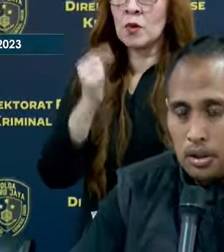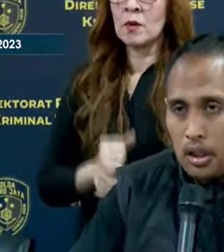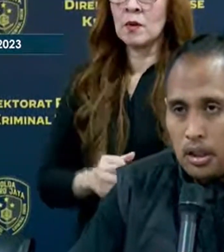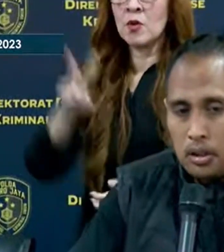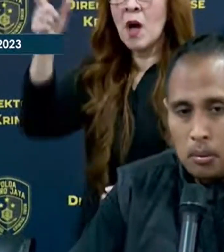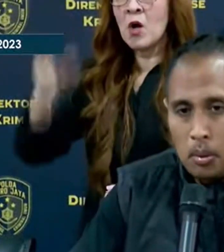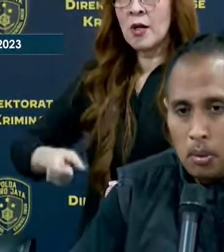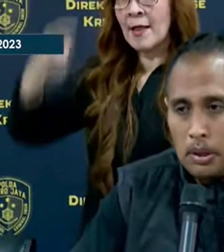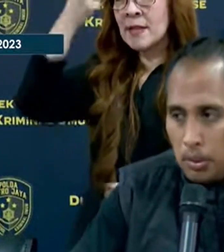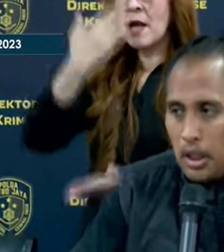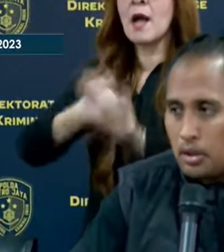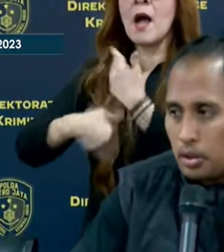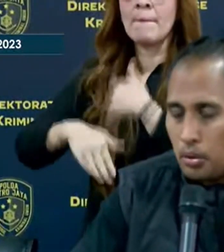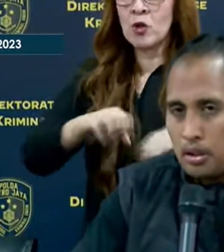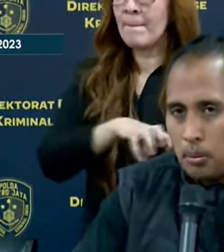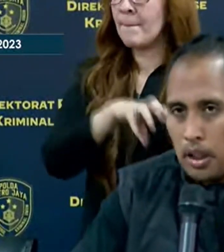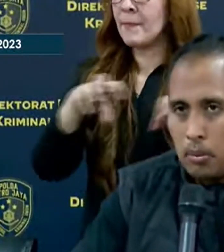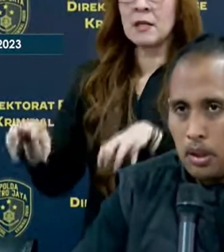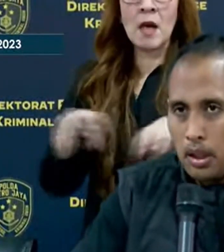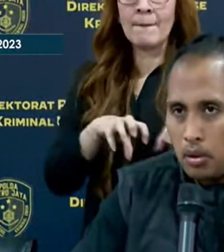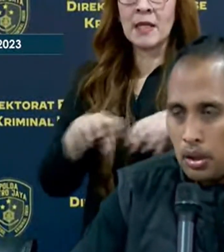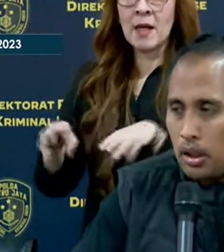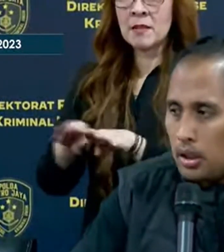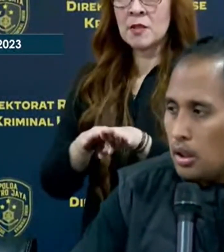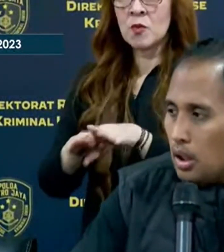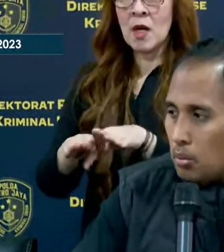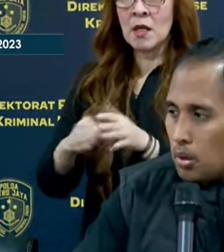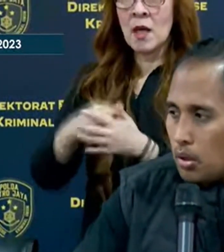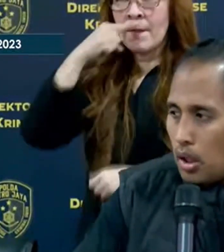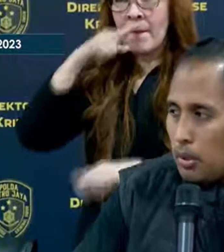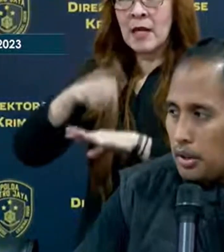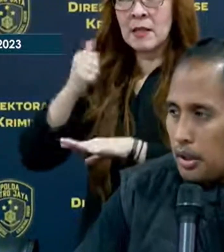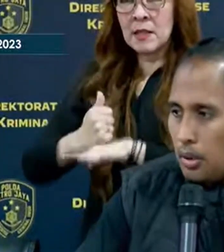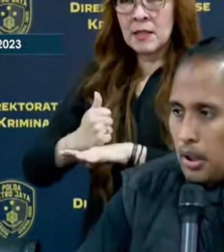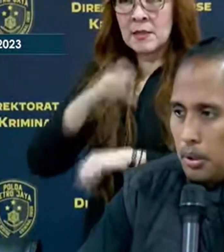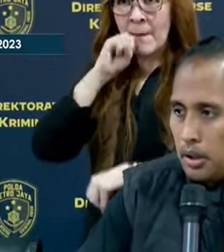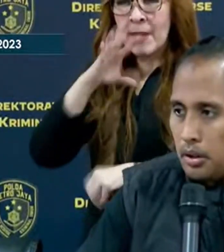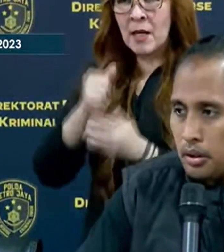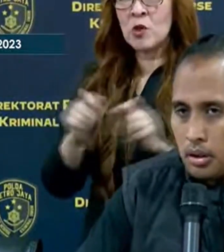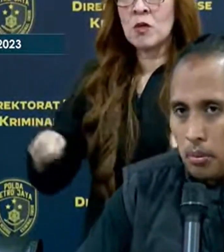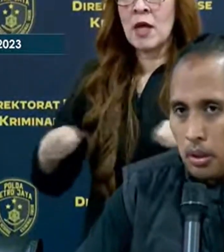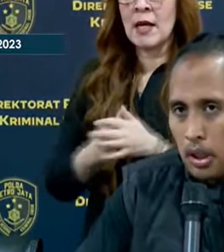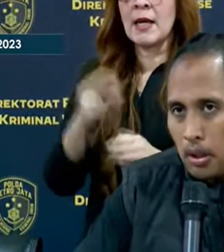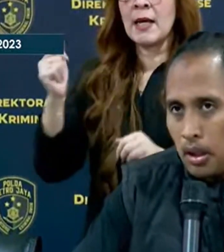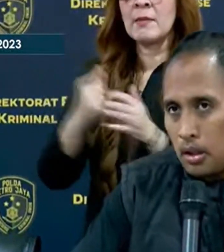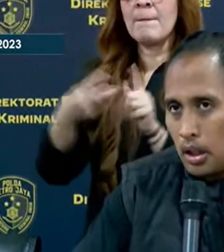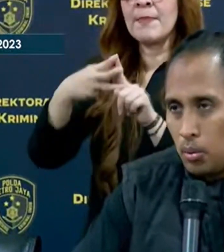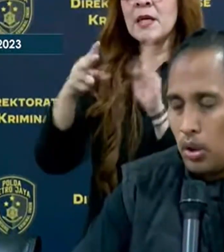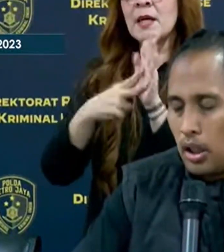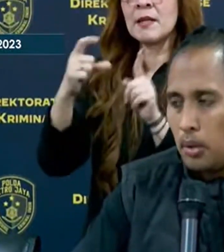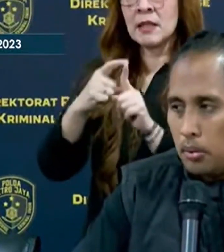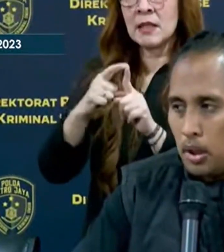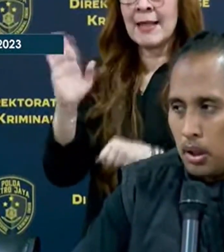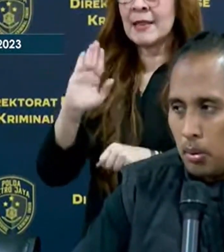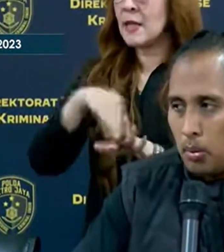apa tersangka ini memang berpindah-pindah sesuai yang disampaikan bapak direktur tadi menggunakan aplikasi rbnb Jadi pertama tidak